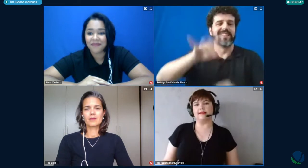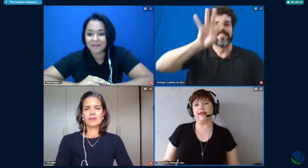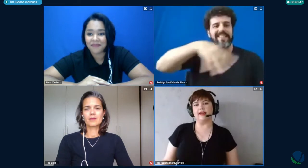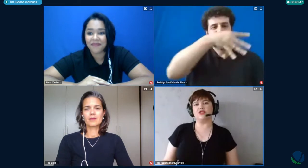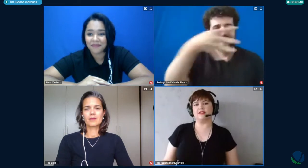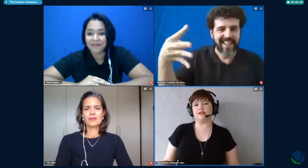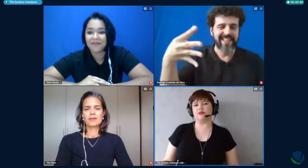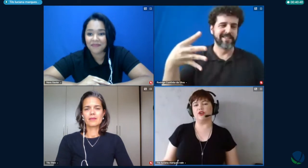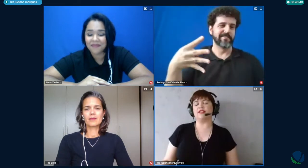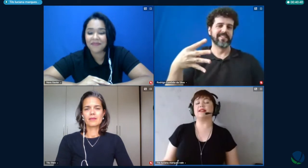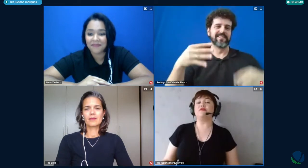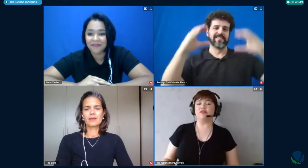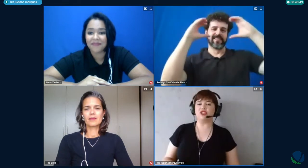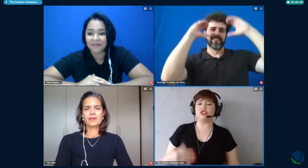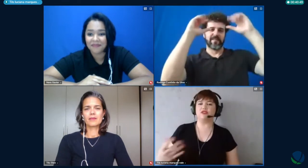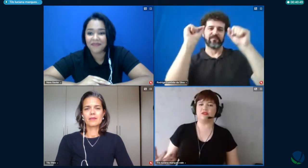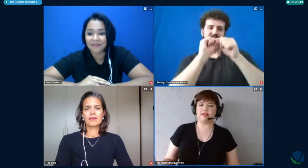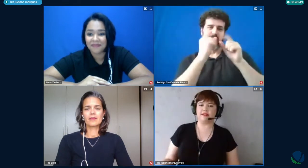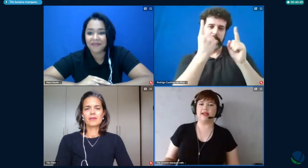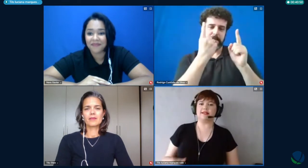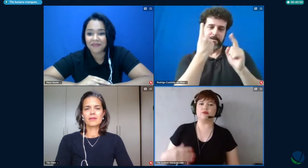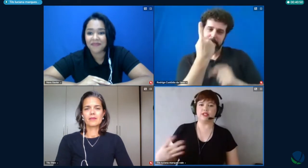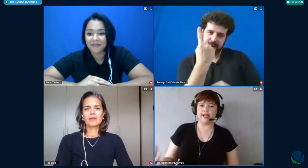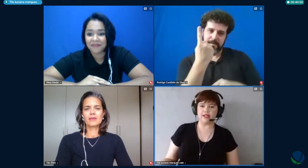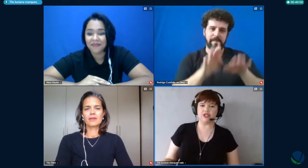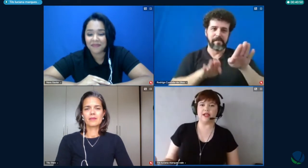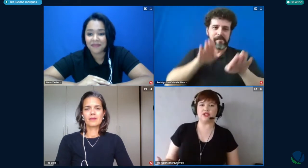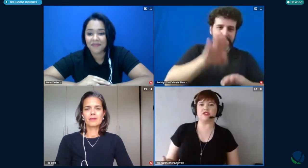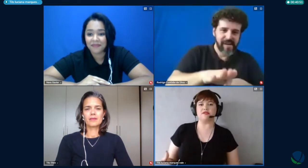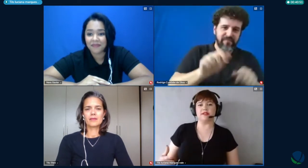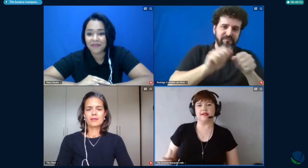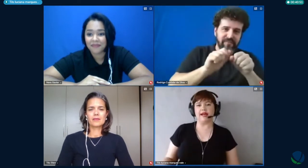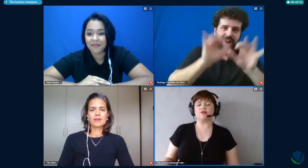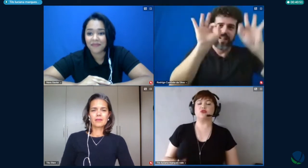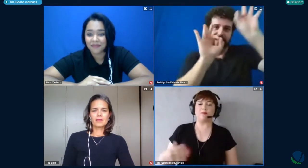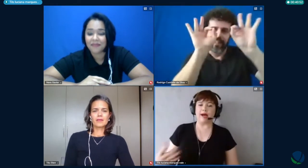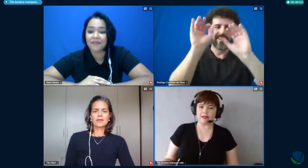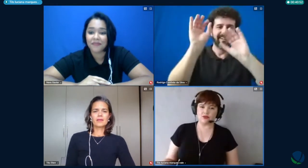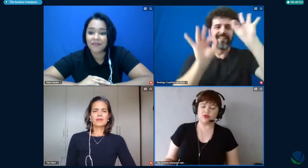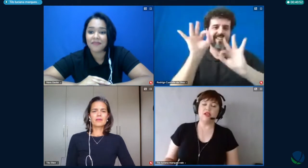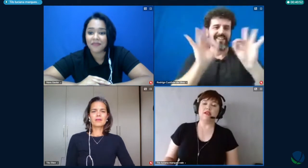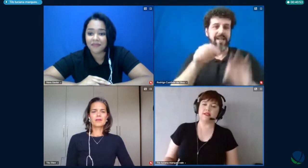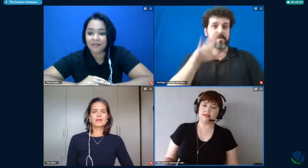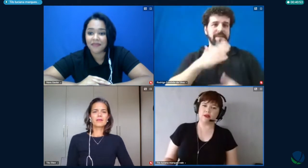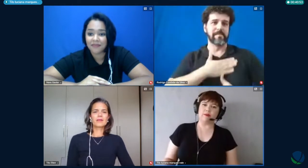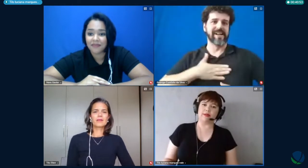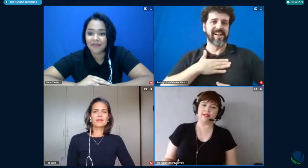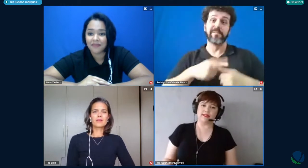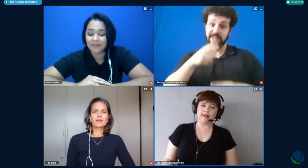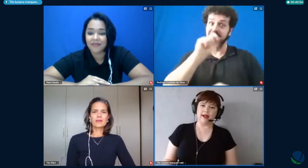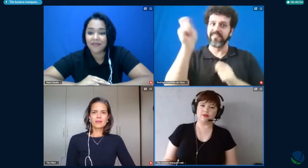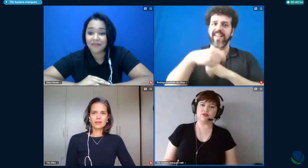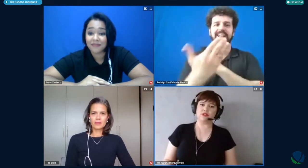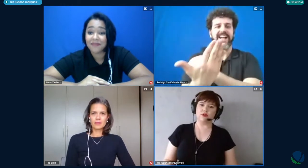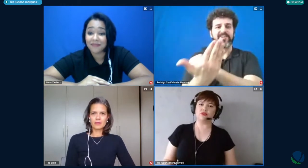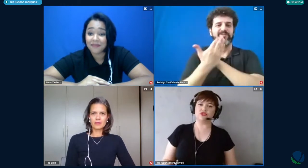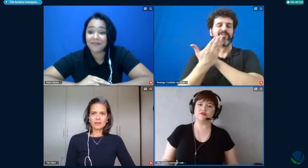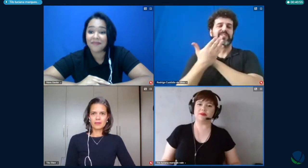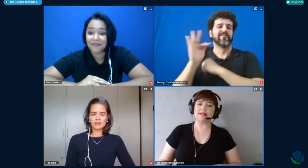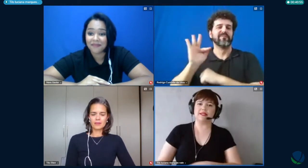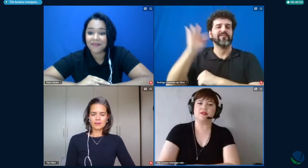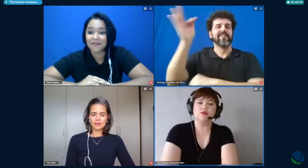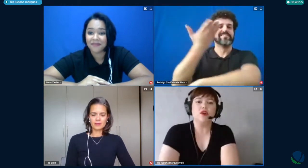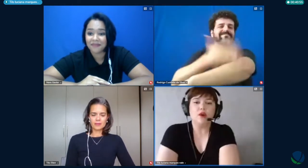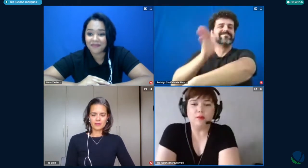das estratégias tradutórias, a ficha que você traz, a unidade didática que você traz, os passos que são apresentados, então eu